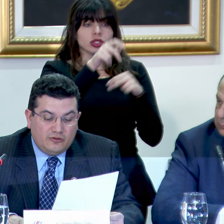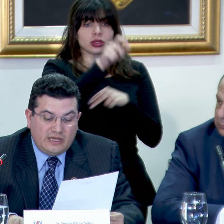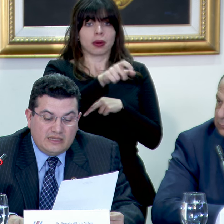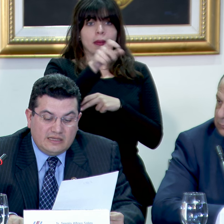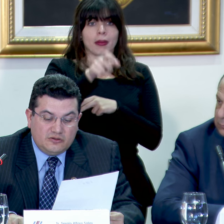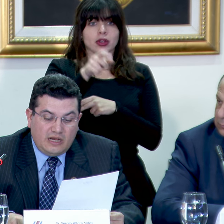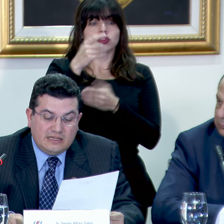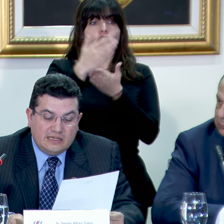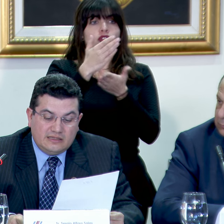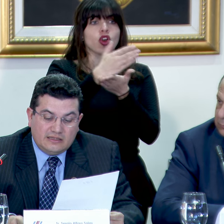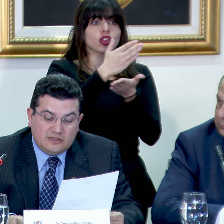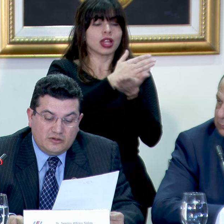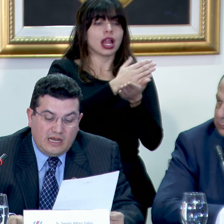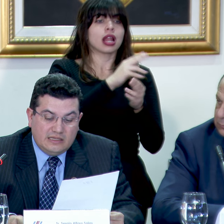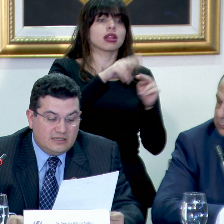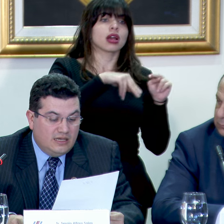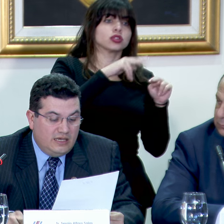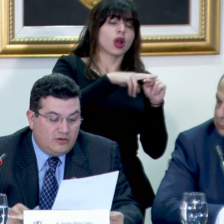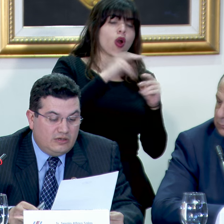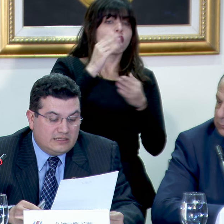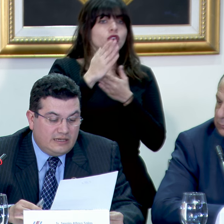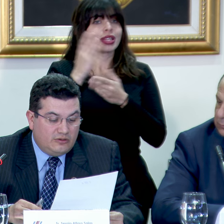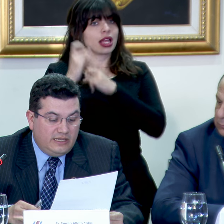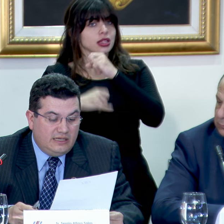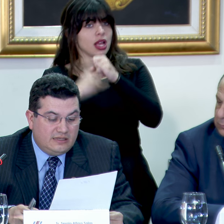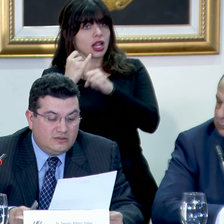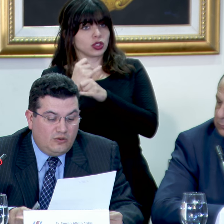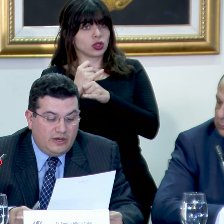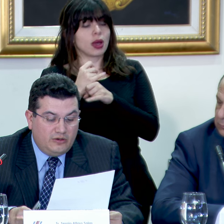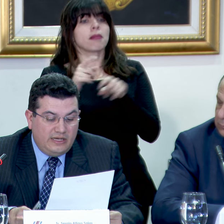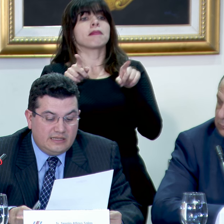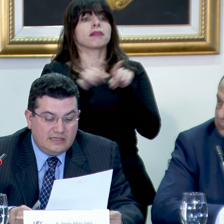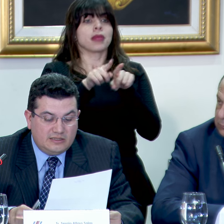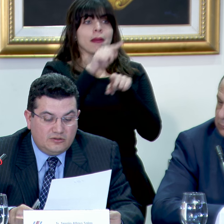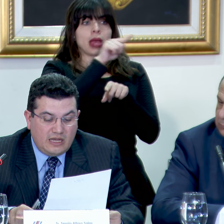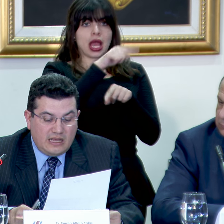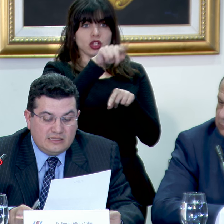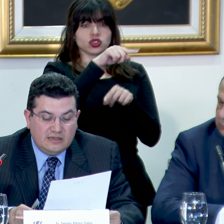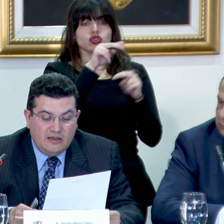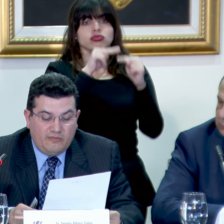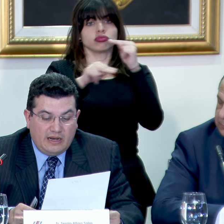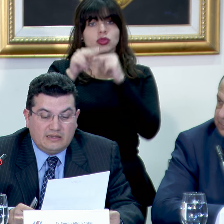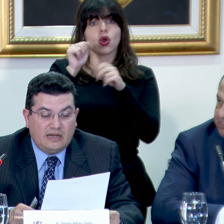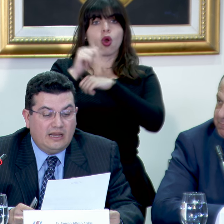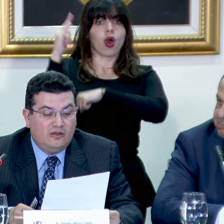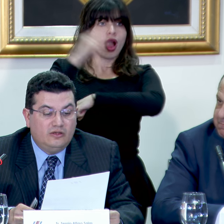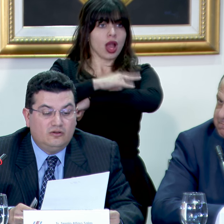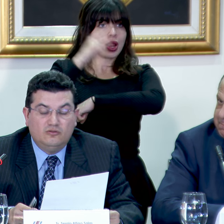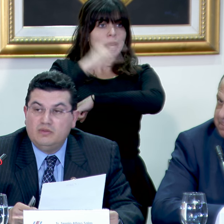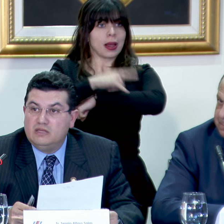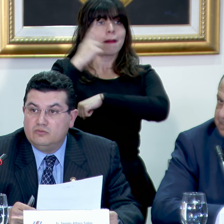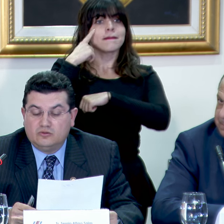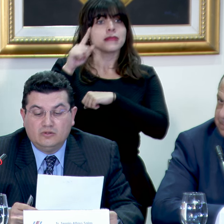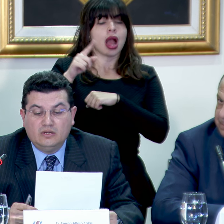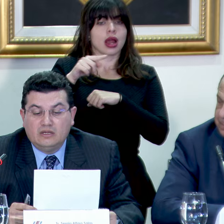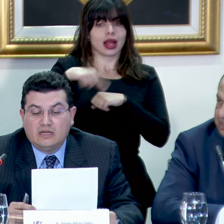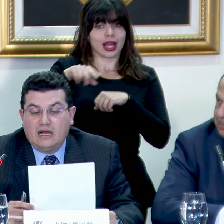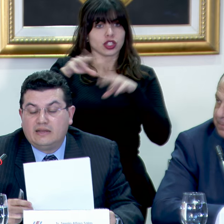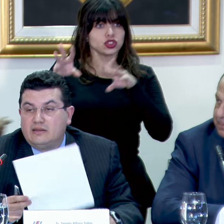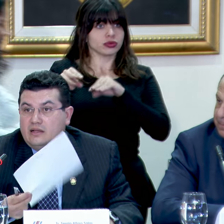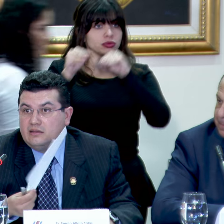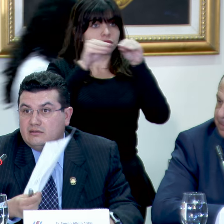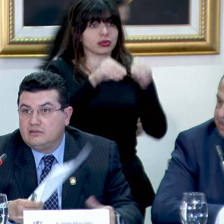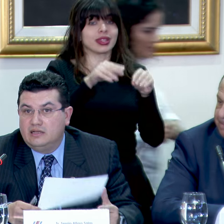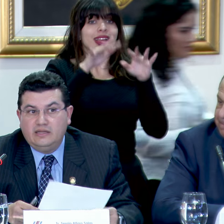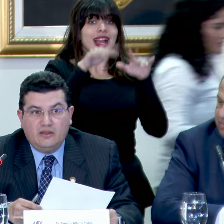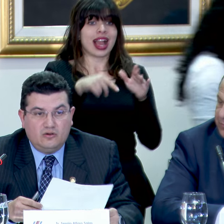en fronteras nacionales e internacionales y con las aerolíneas o aerolíneas seleccionadas para el traslado de los mismos.